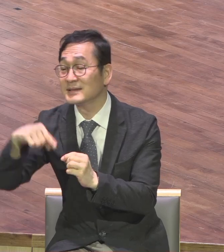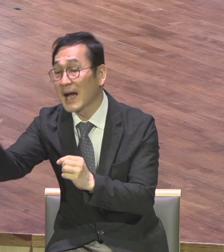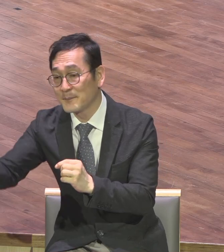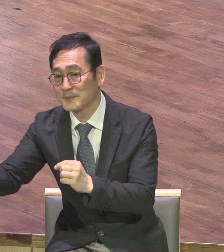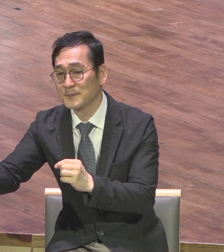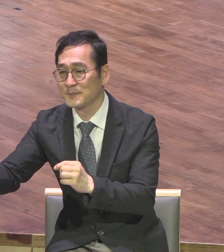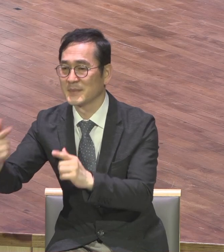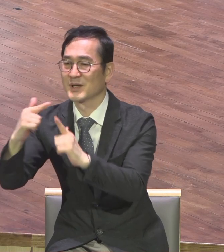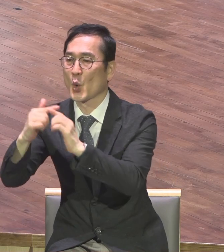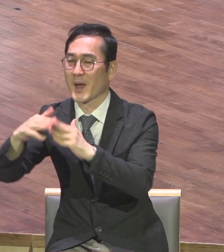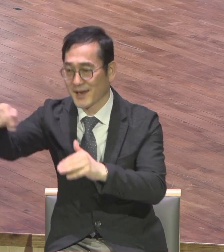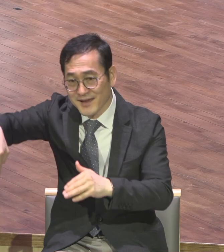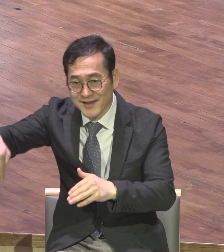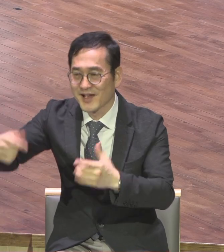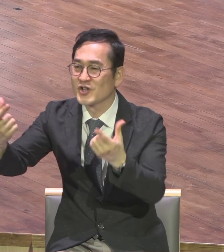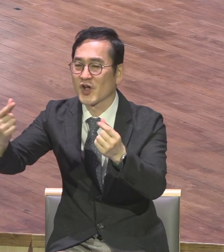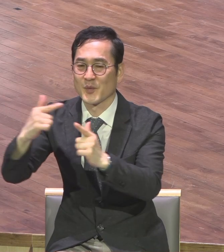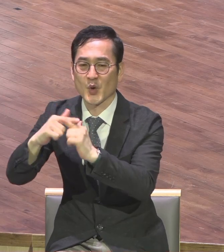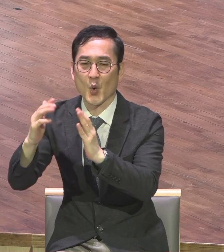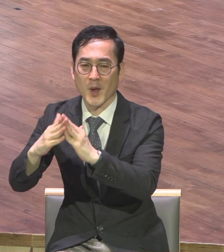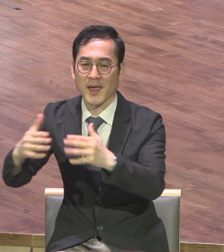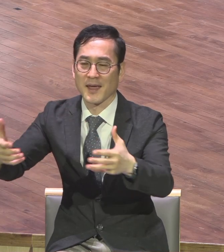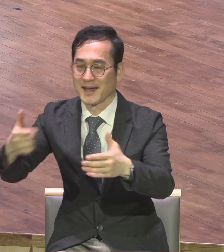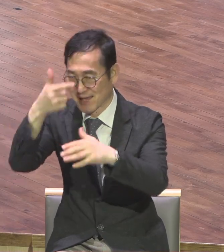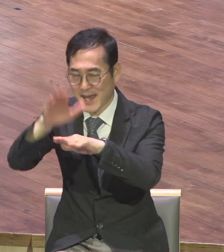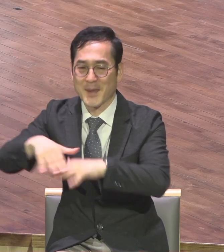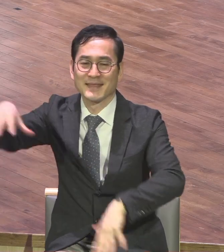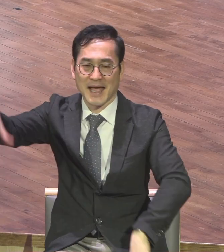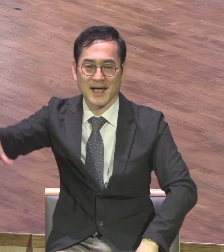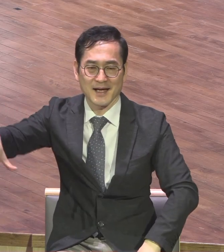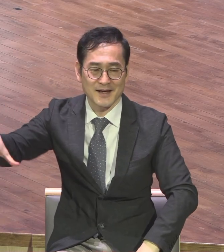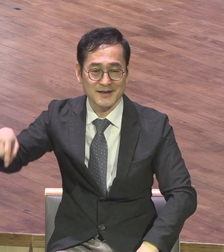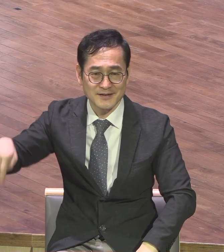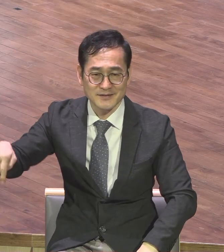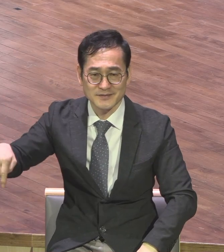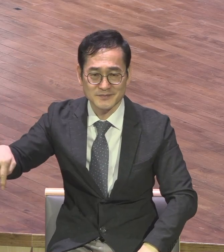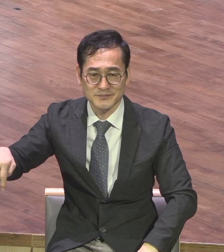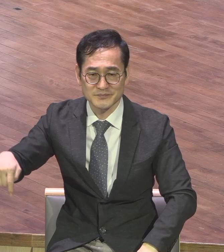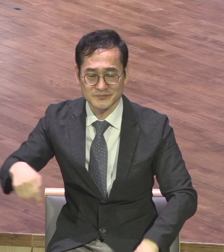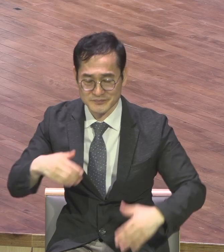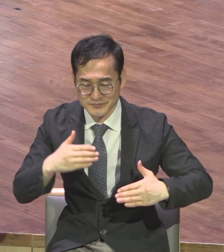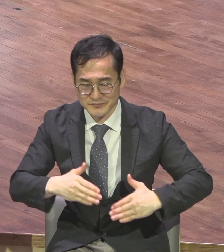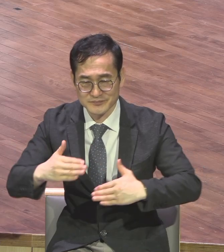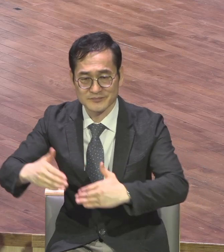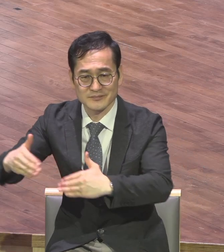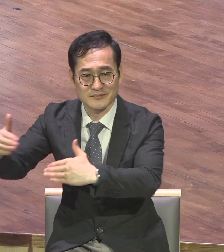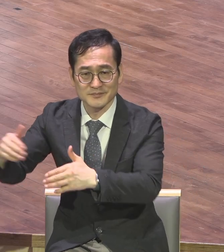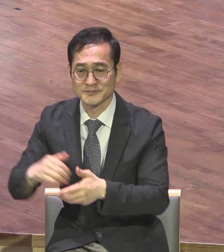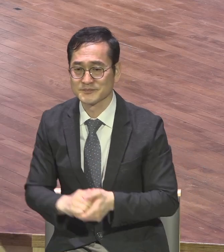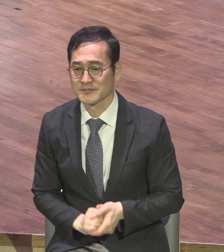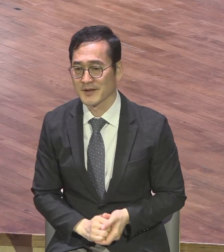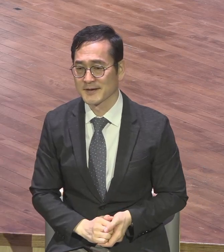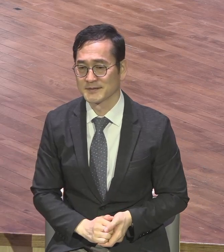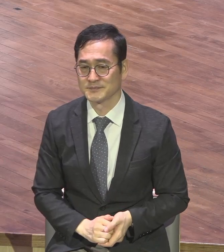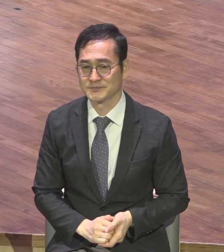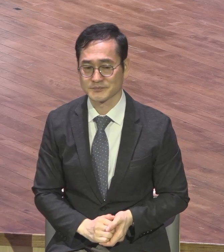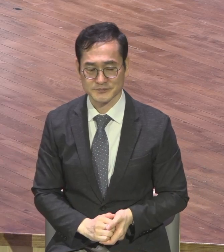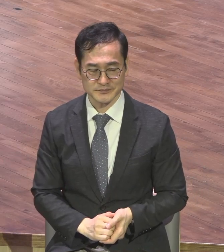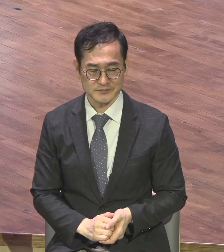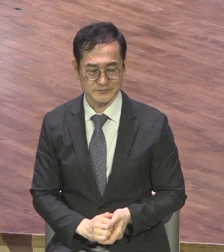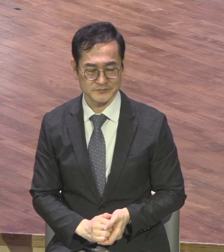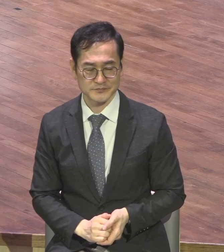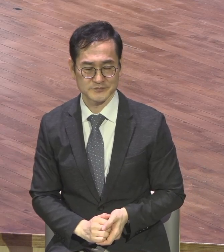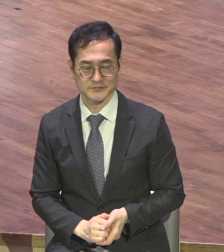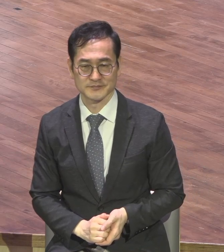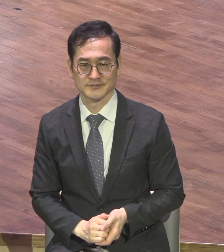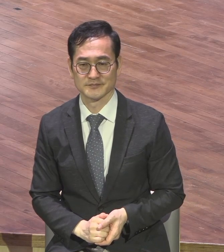예배당이 됩니다. 지교회 당이 됩니다. 당이. 이게 자연스럽게 그래야 돼. 앞으로 당을 만들 거예요. 지구의 당, 전에는